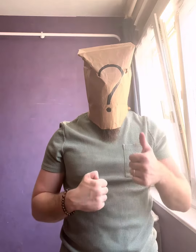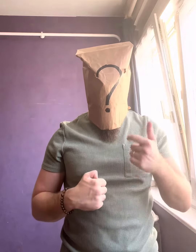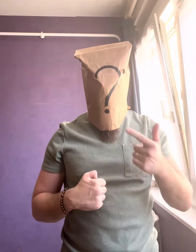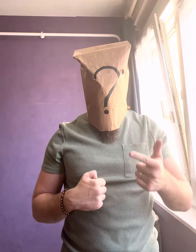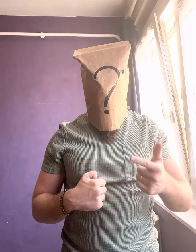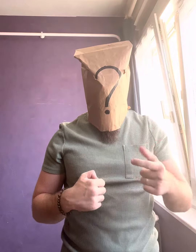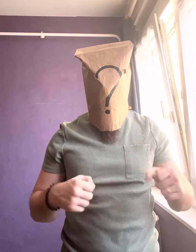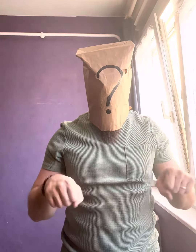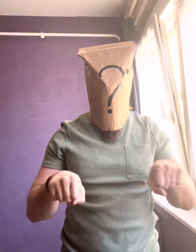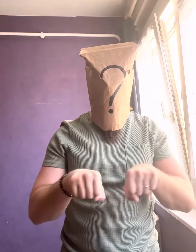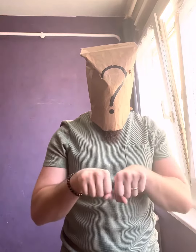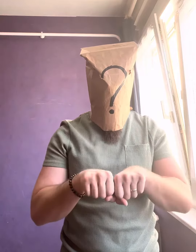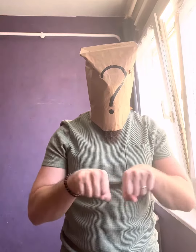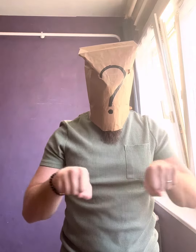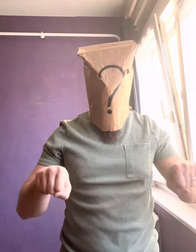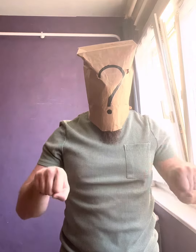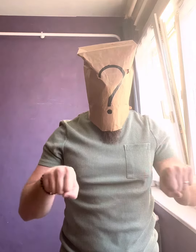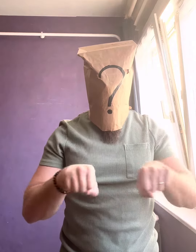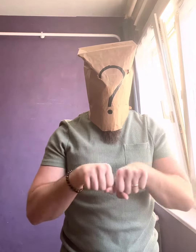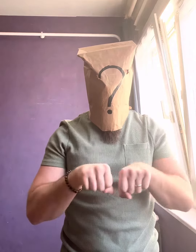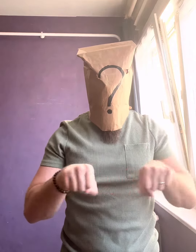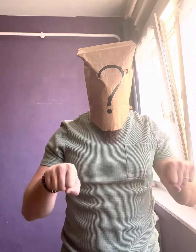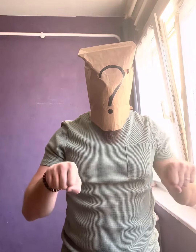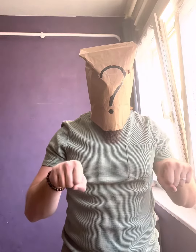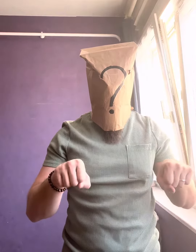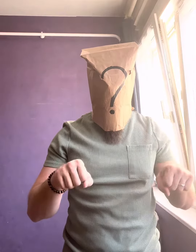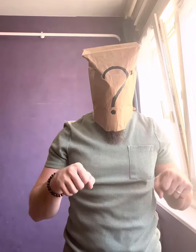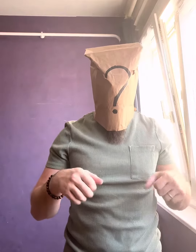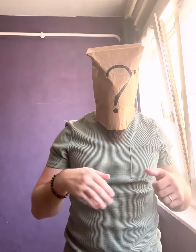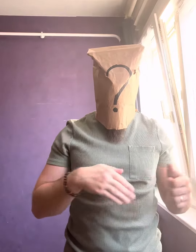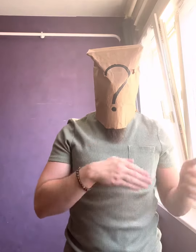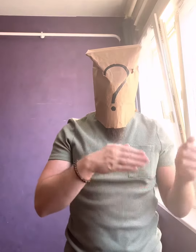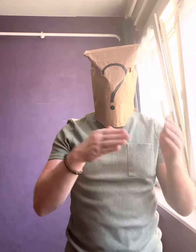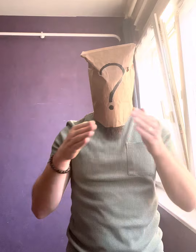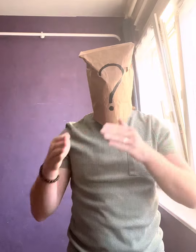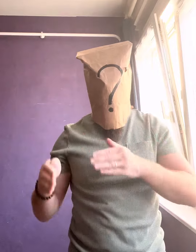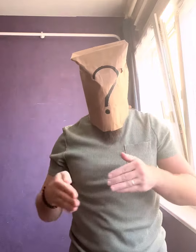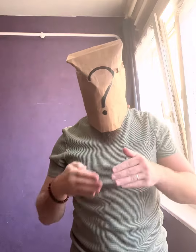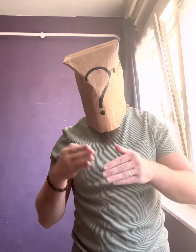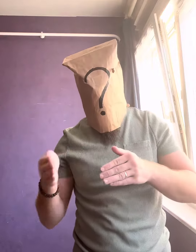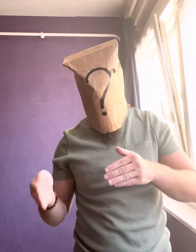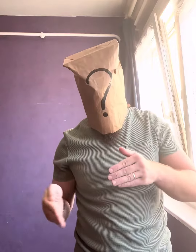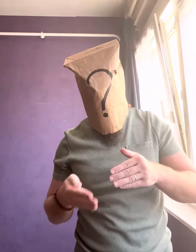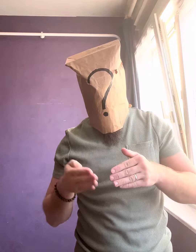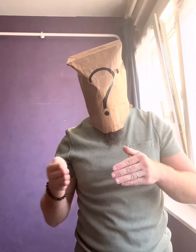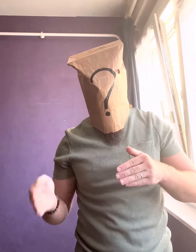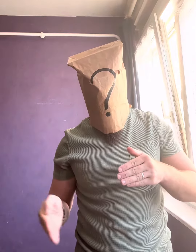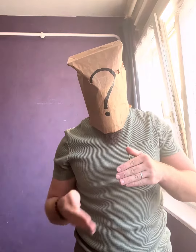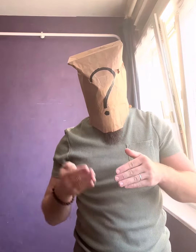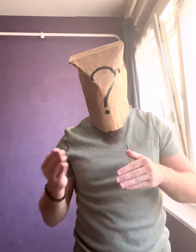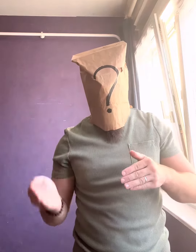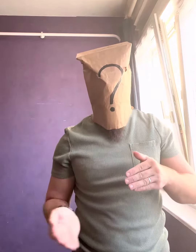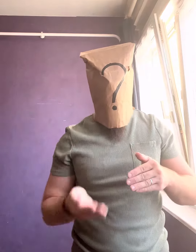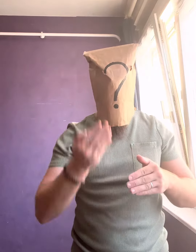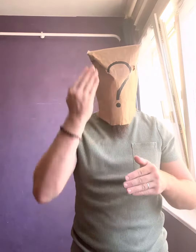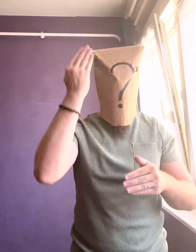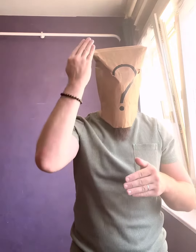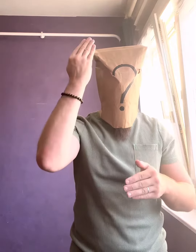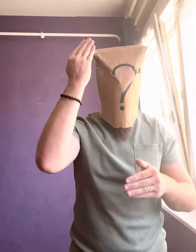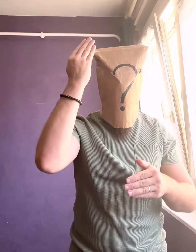secondaires communique via un générateur de vapeur l'eau du circuit primaire permet donc de chauffer l'eau du circuit secondaire qui se transforme en vapeur la